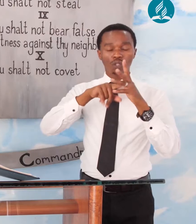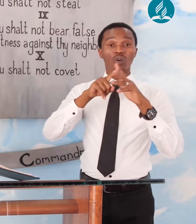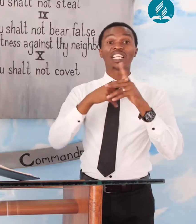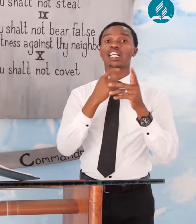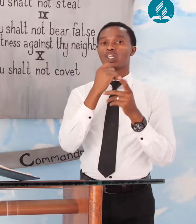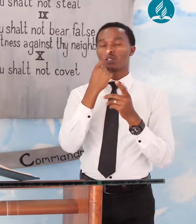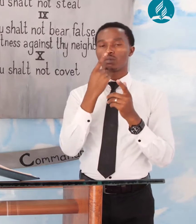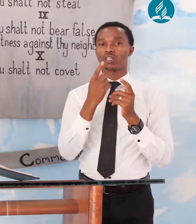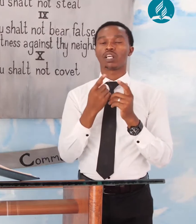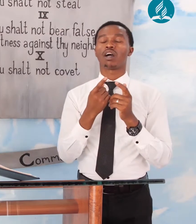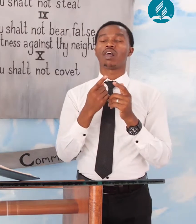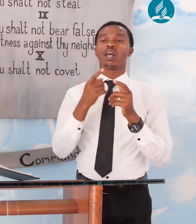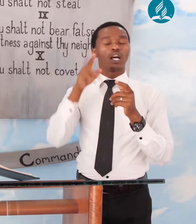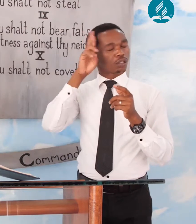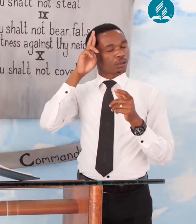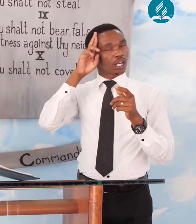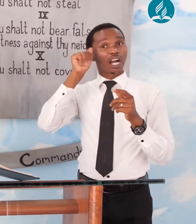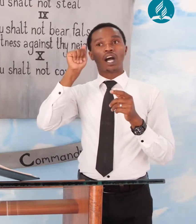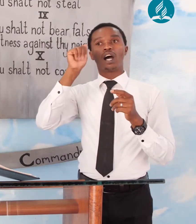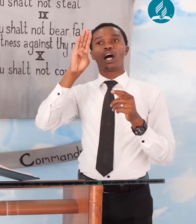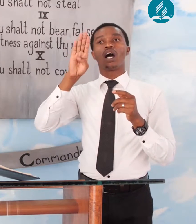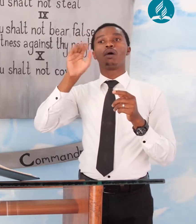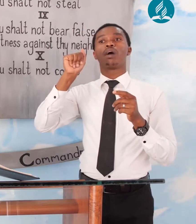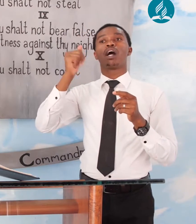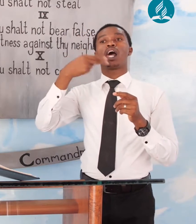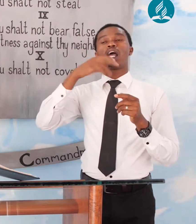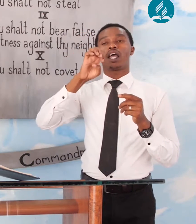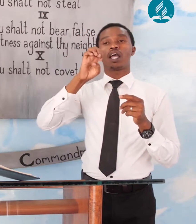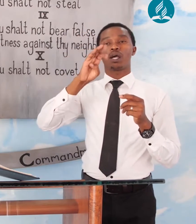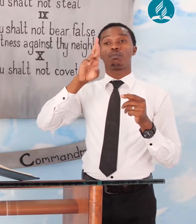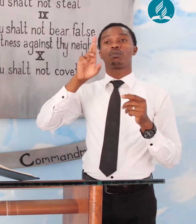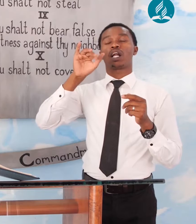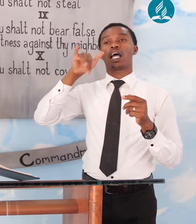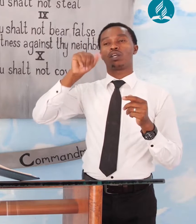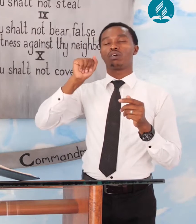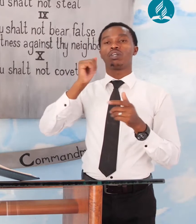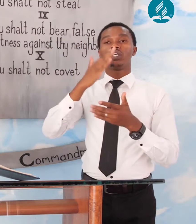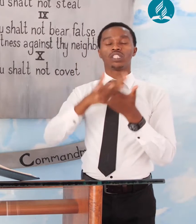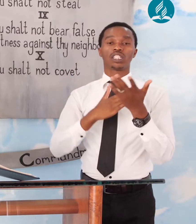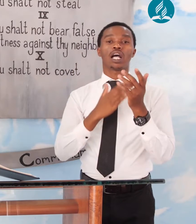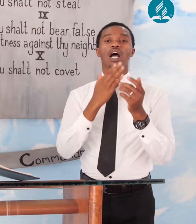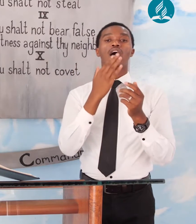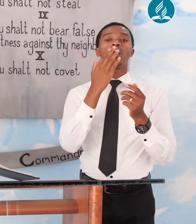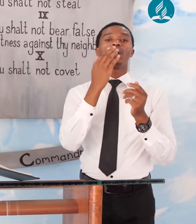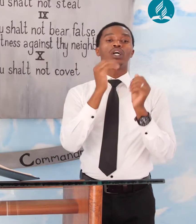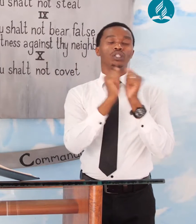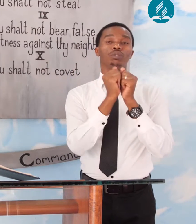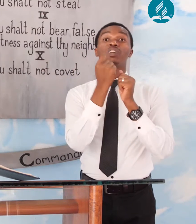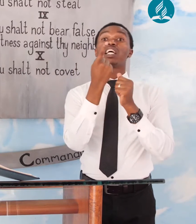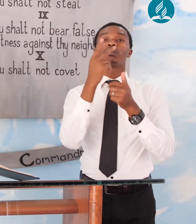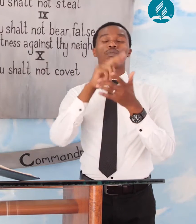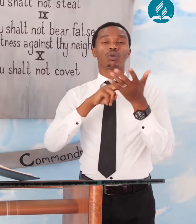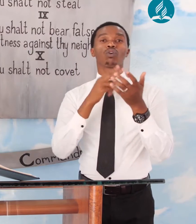mu Baheburayo igice cya 11 umurongo wa 24 kugeza wa 26. Ngo kwizera niko kwatumye Mose ubwo yari amaze